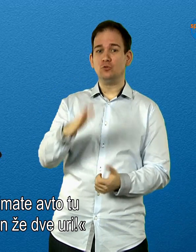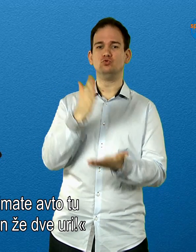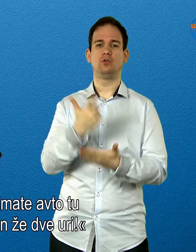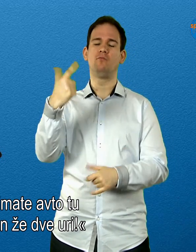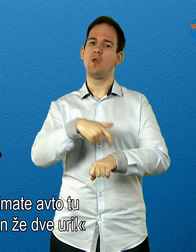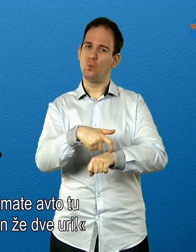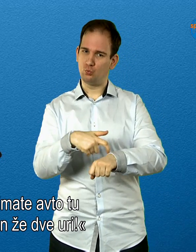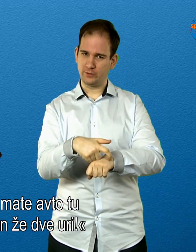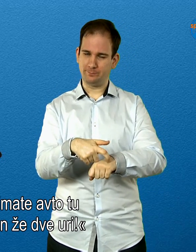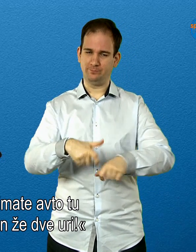uri.